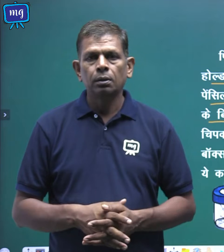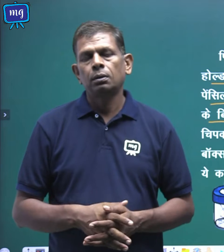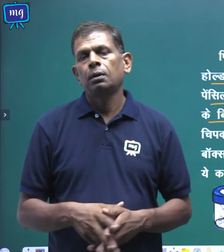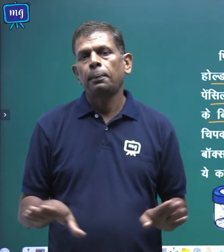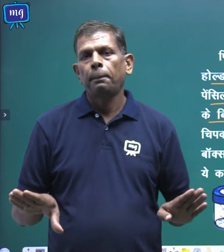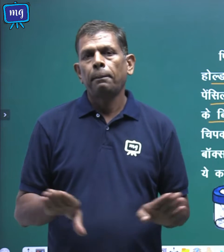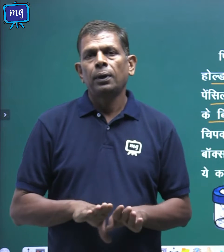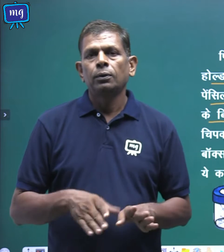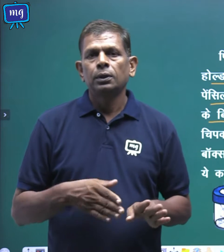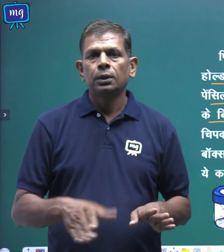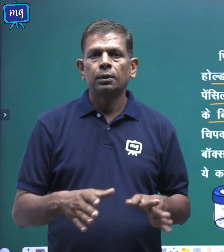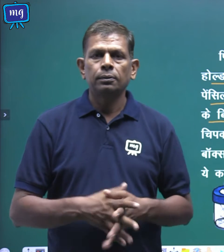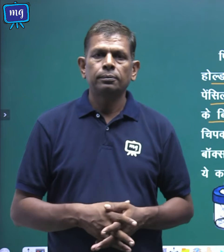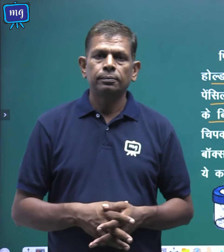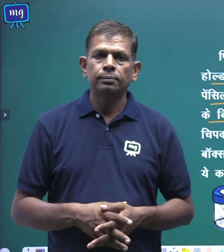बंद हो जाते हैं।